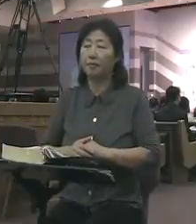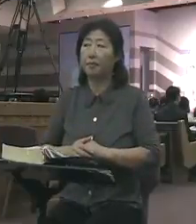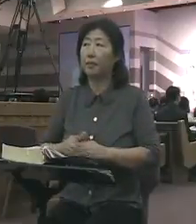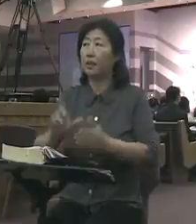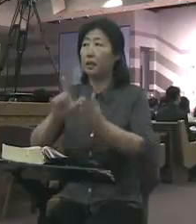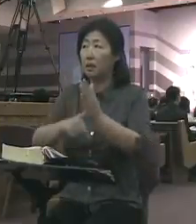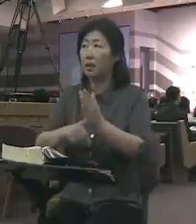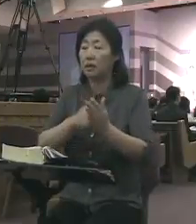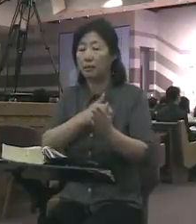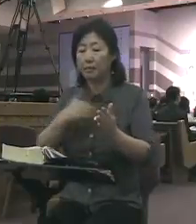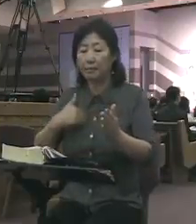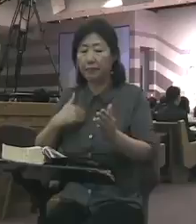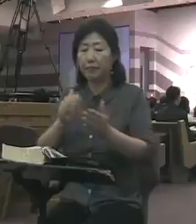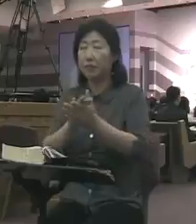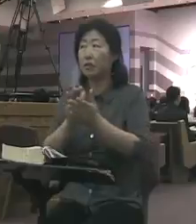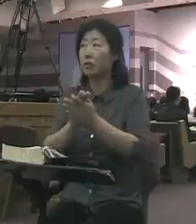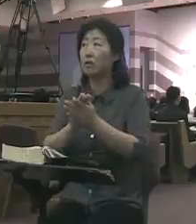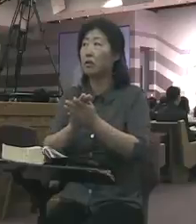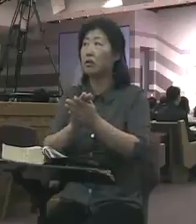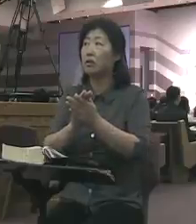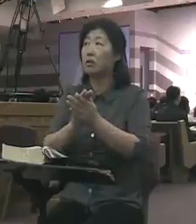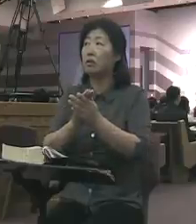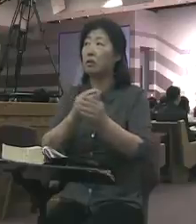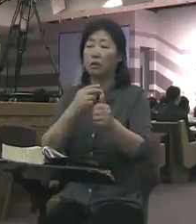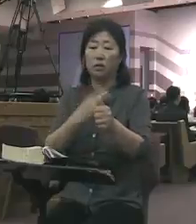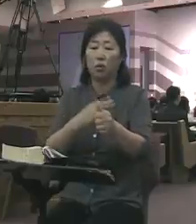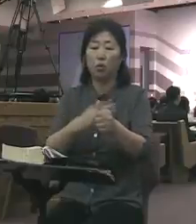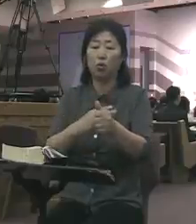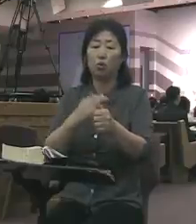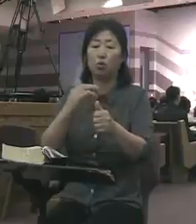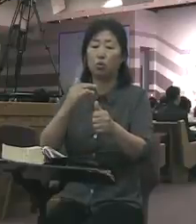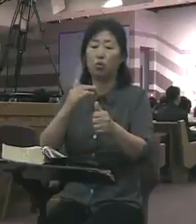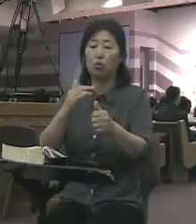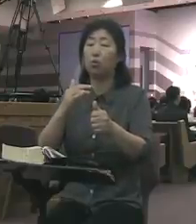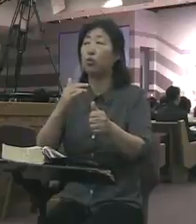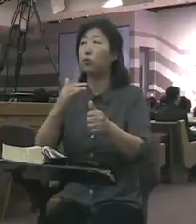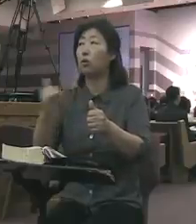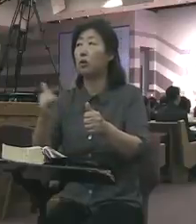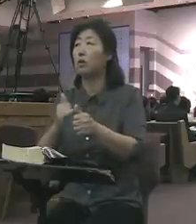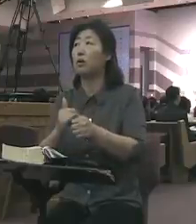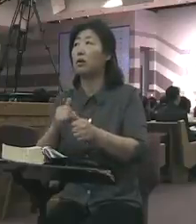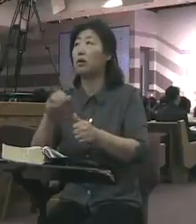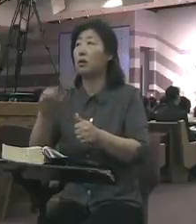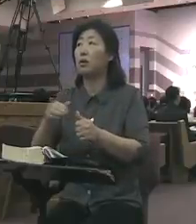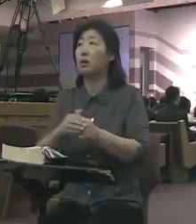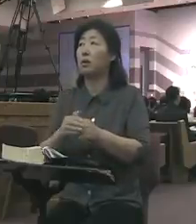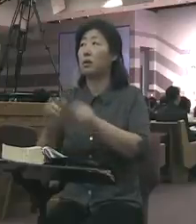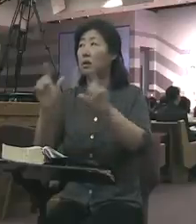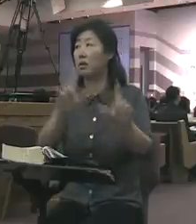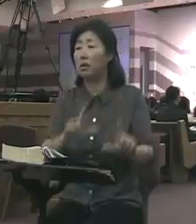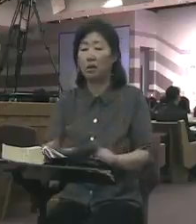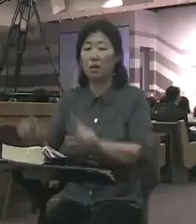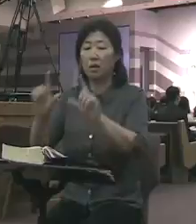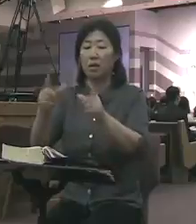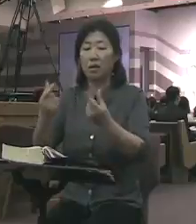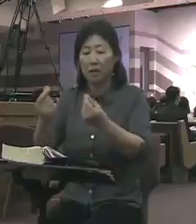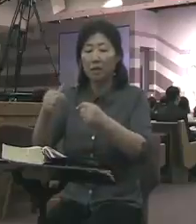친구 교수님이신데 친구와 함께 이제 여기 살았으니까 좀 가보자고 해서 갔거든요. 근데